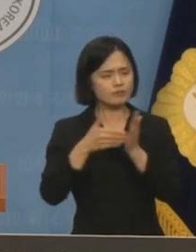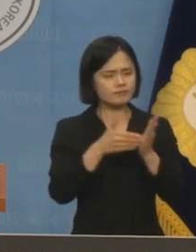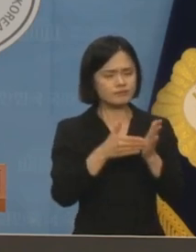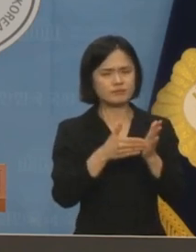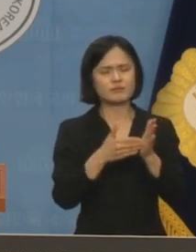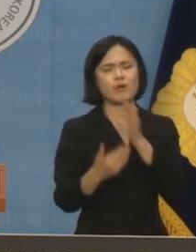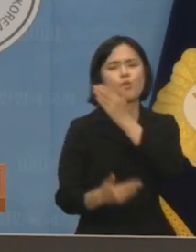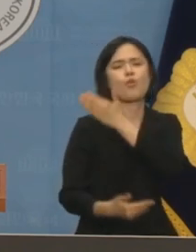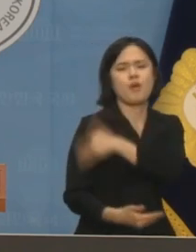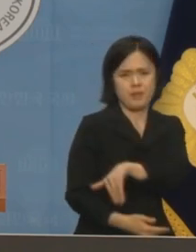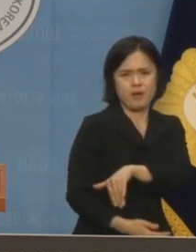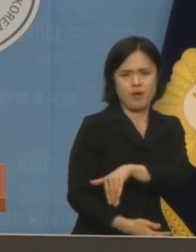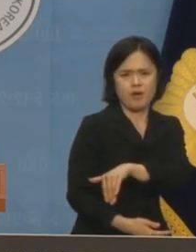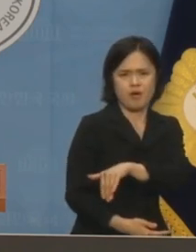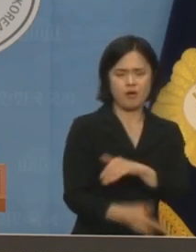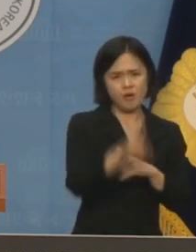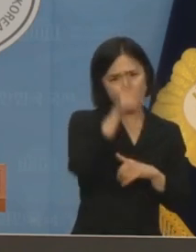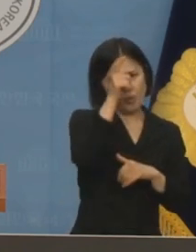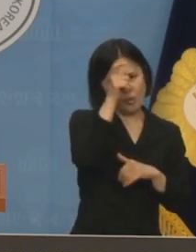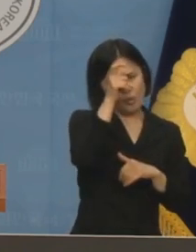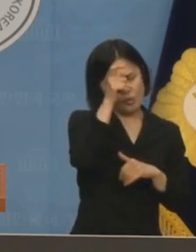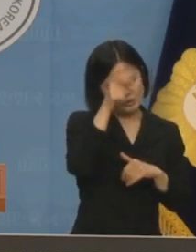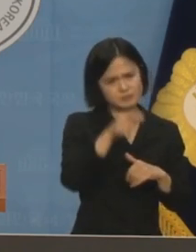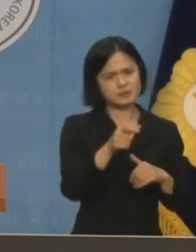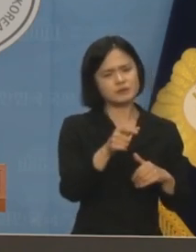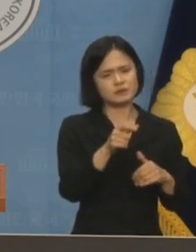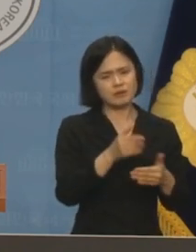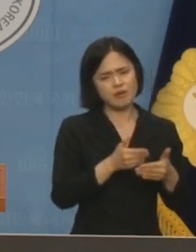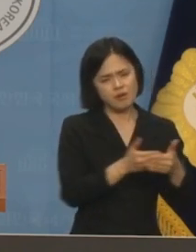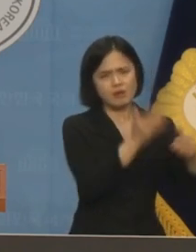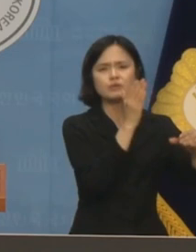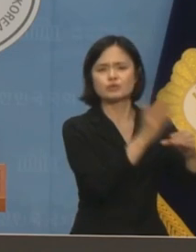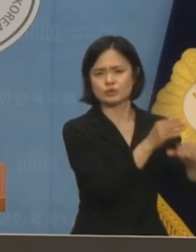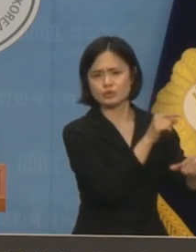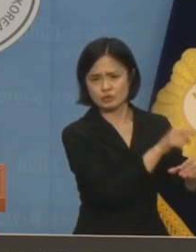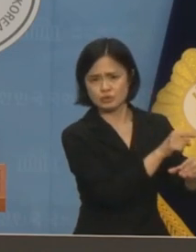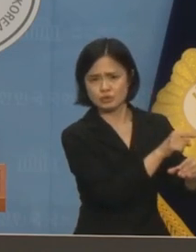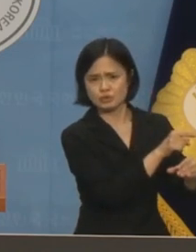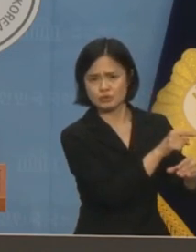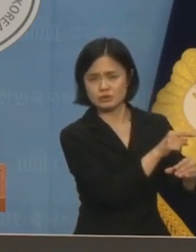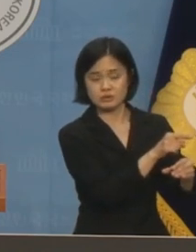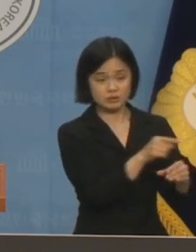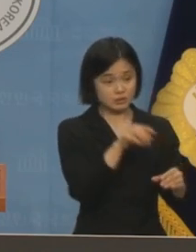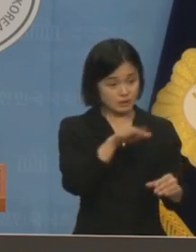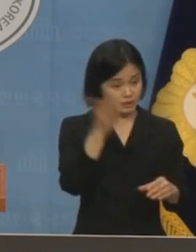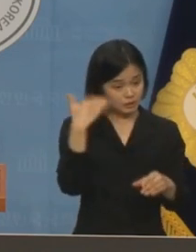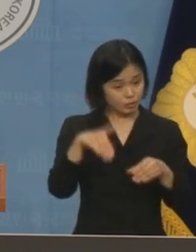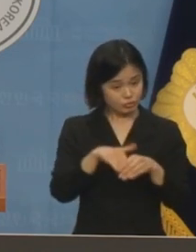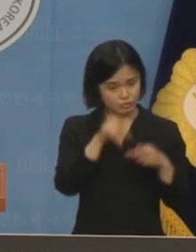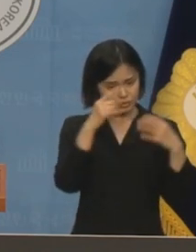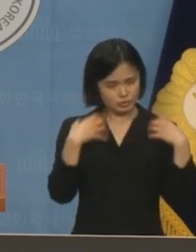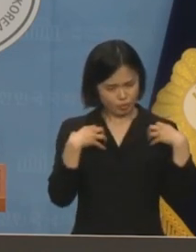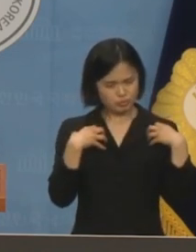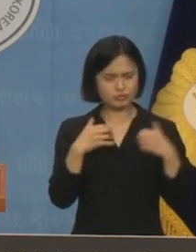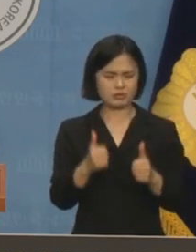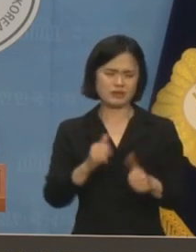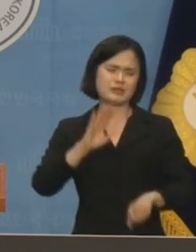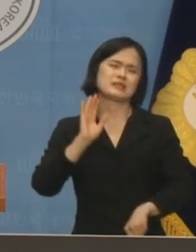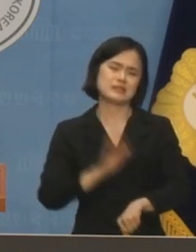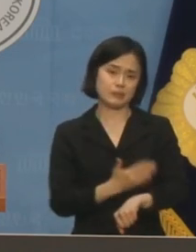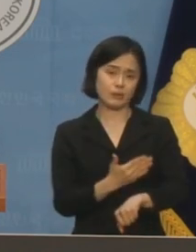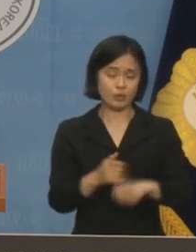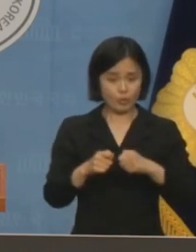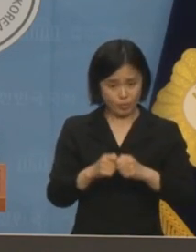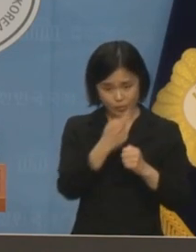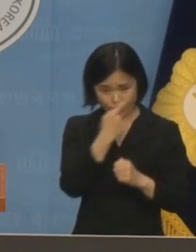모습이다. 지난 문재인 정부에서 잘못 내린 결정에 대해 세밀히 살펴보았다면 지금처럼 일사천리로 이를